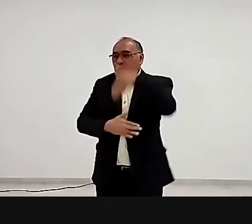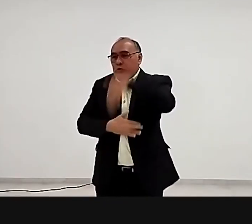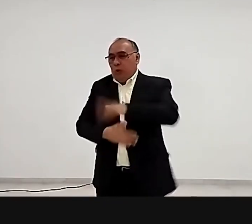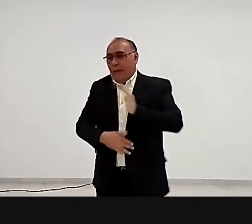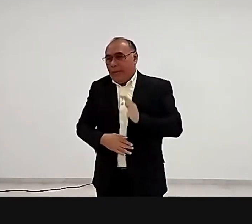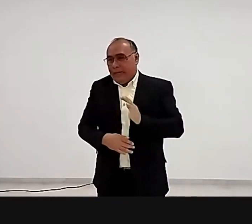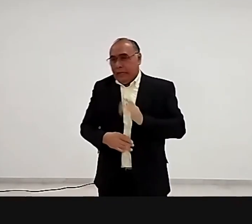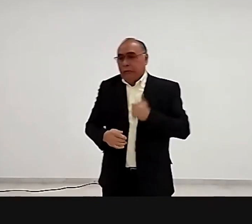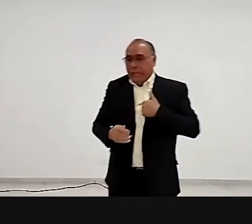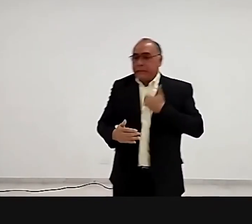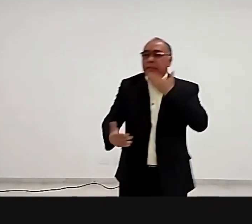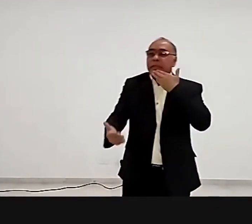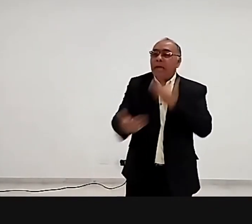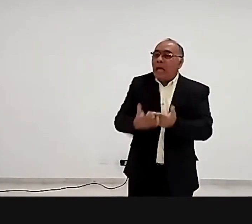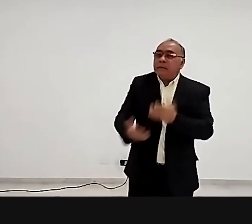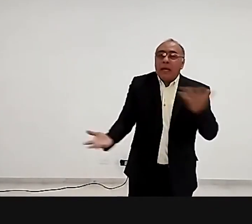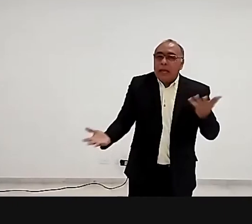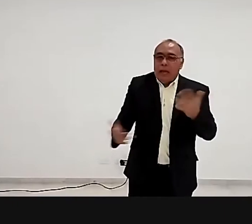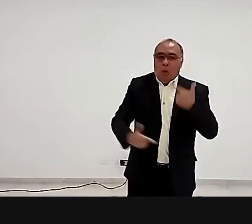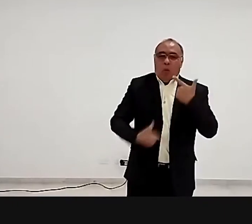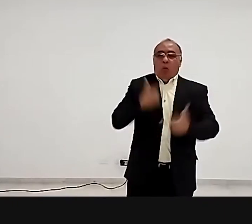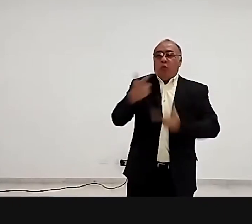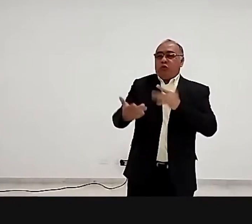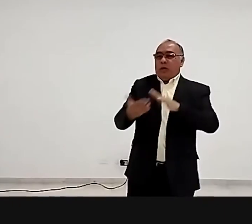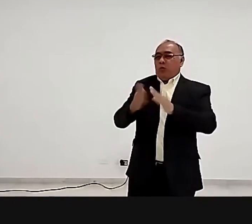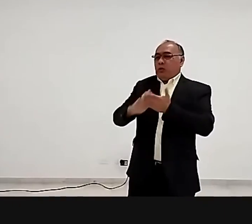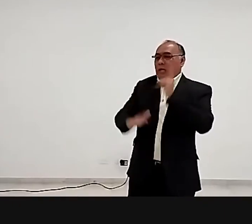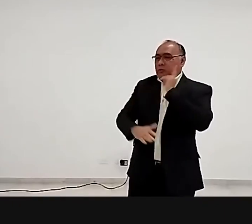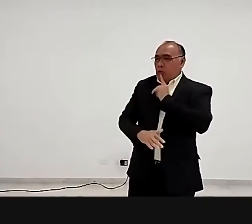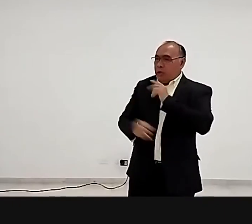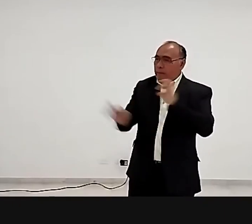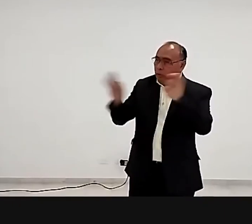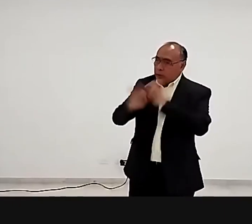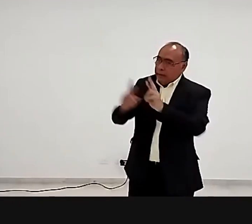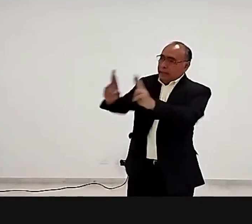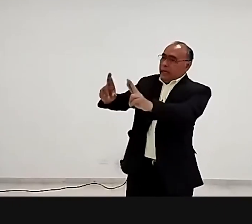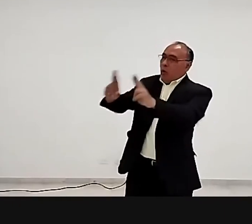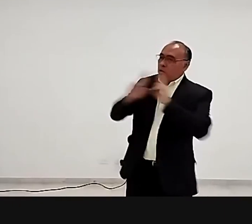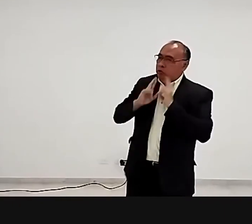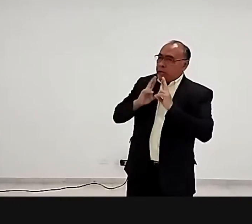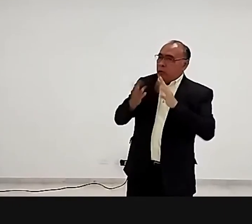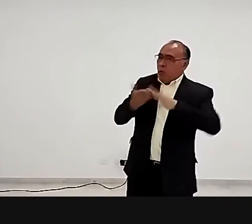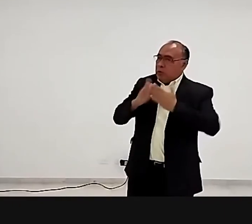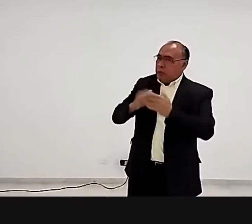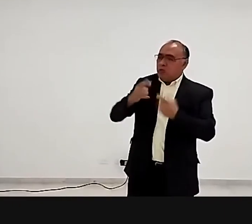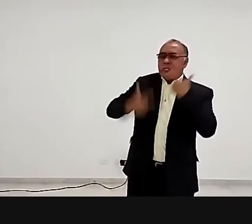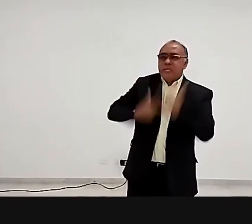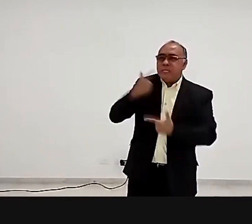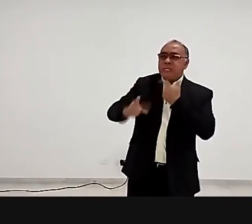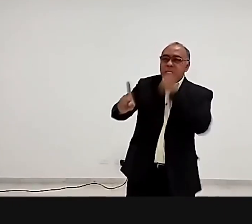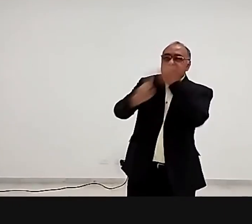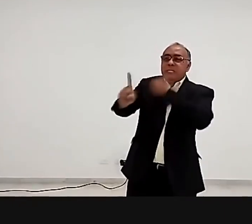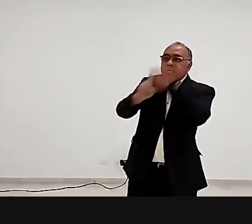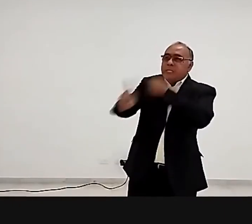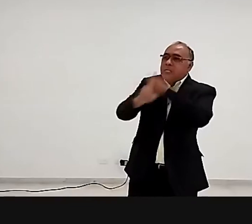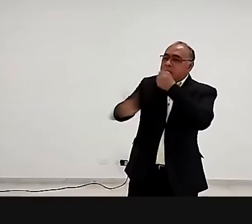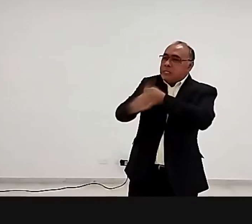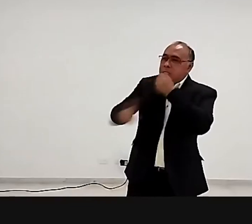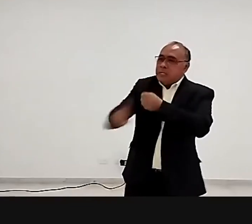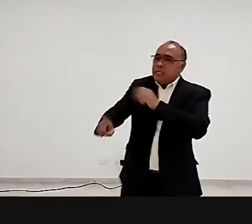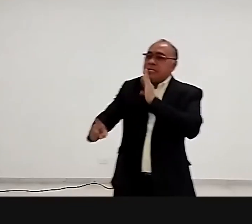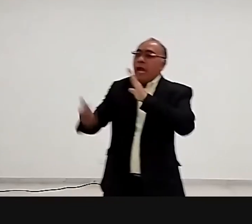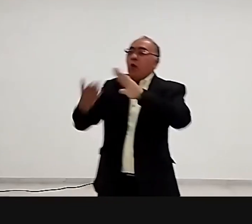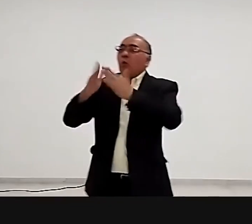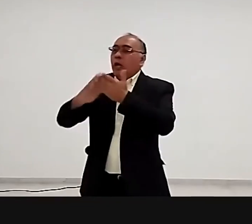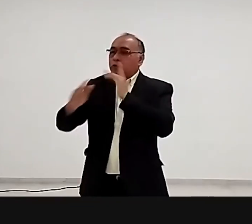informar casi terminamos siendo los últimos en américa latina pero es una lucha de la comunidad sorda una